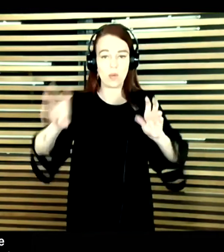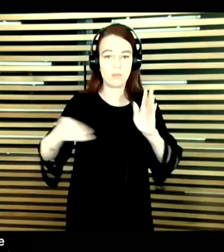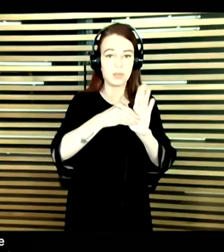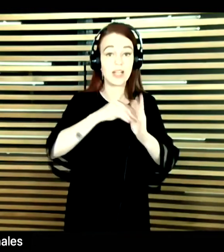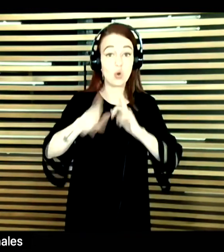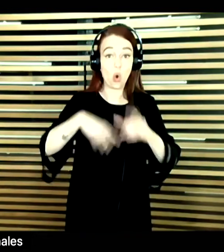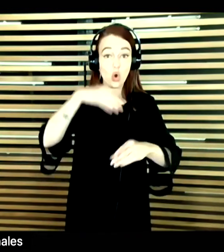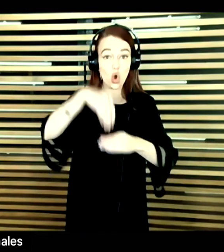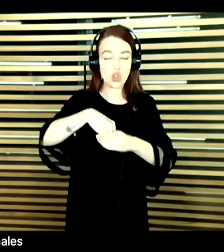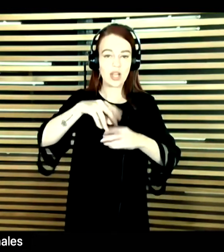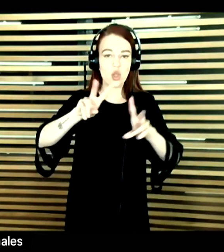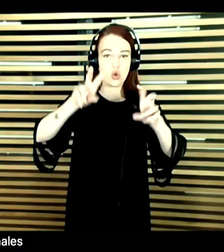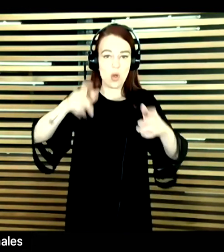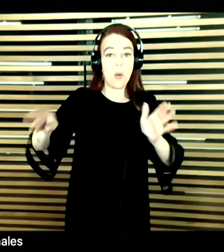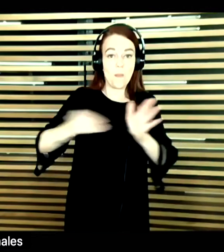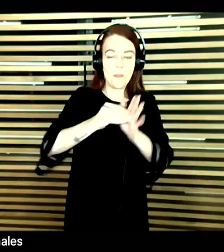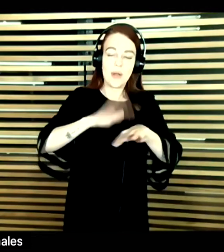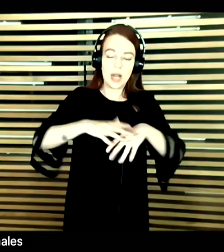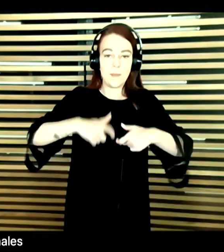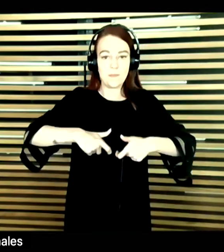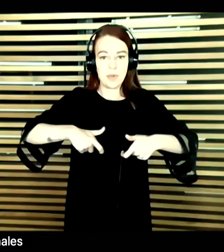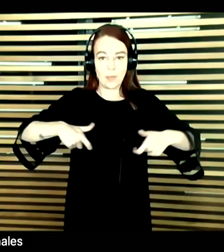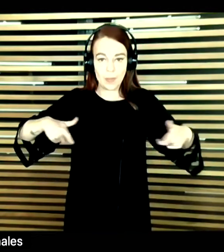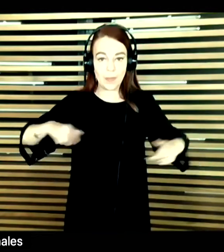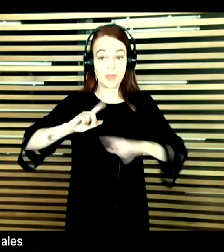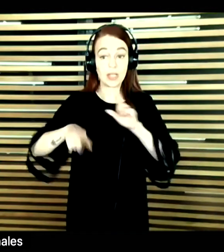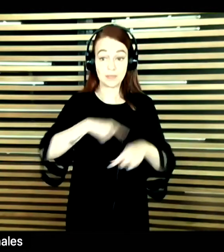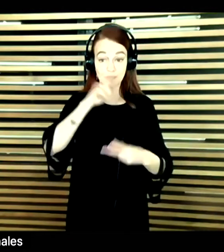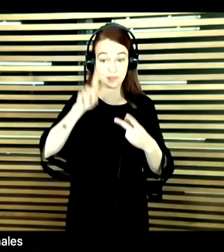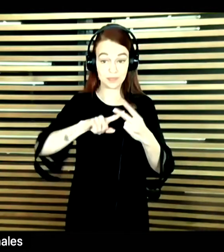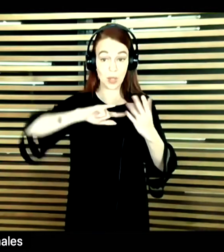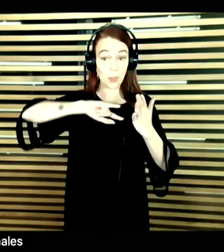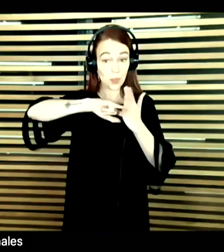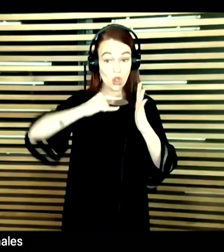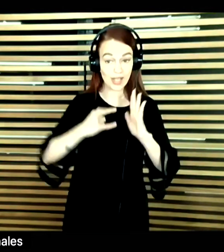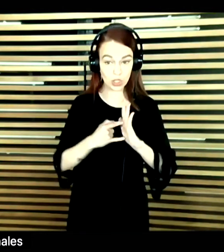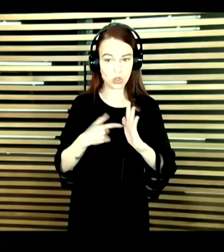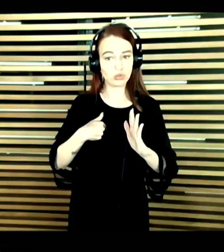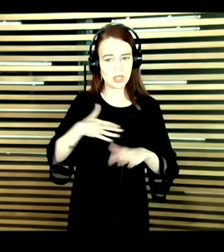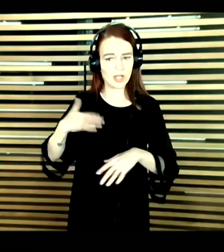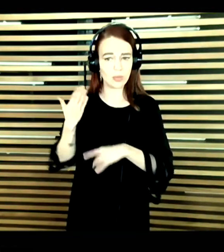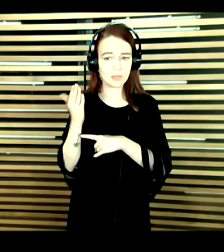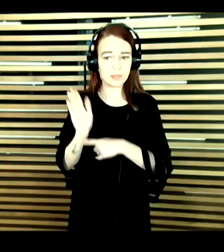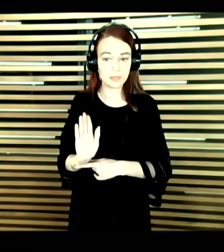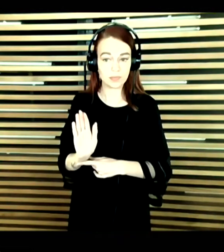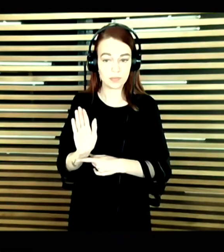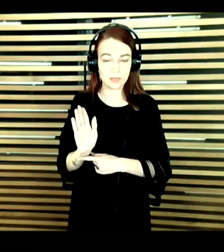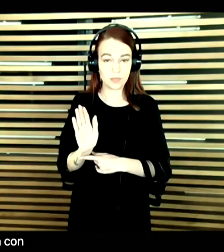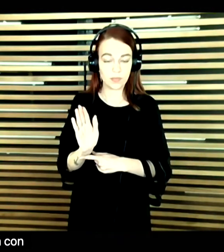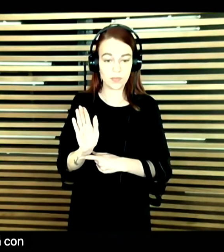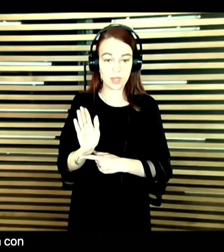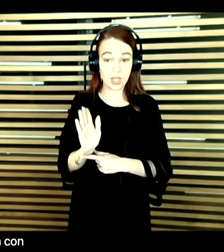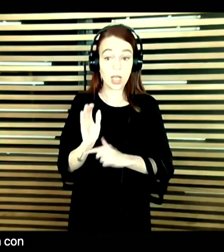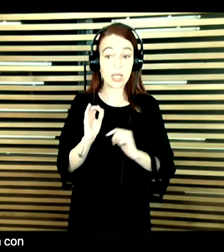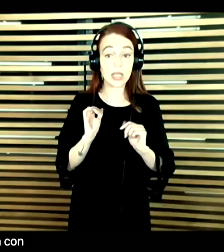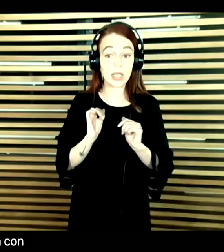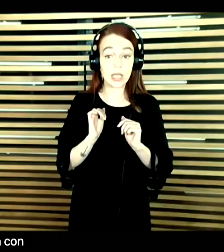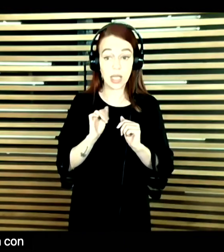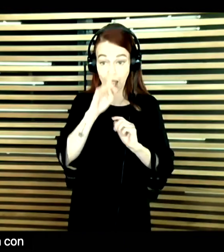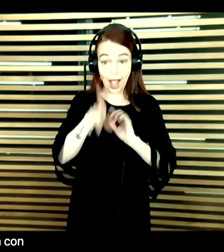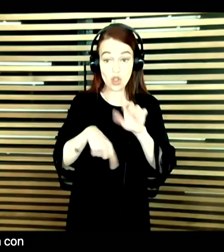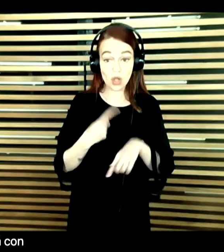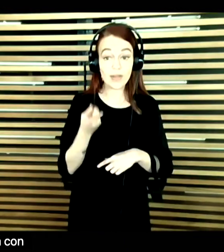contenidos. Un segundo proyecto que os queremos presentar y que se pondrá en marcha también al año que